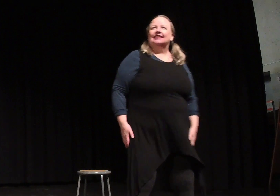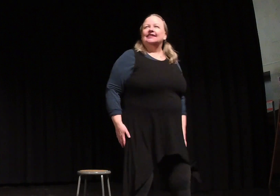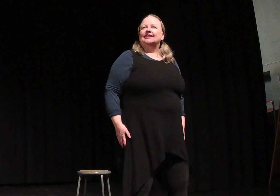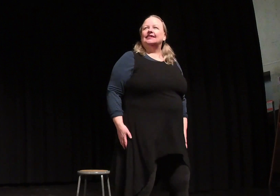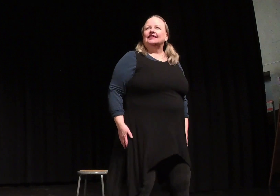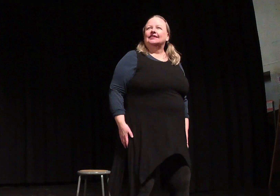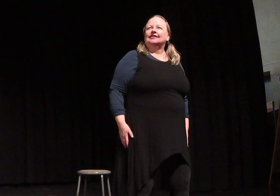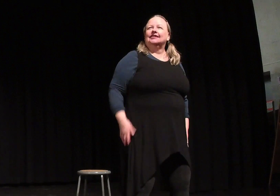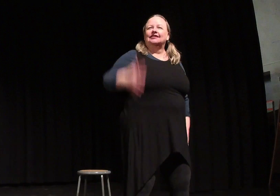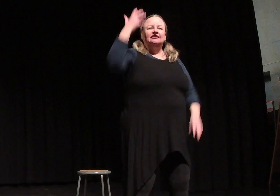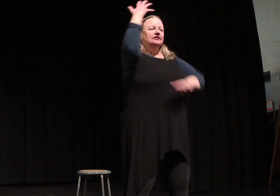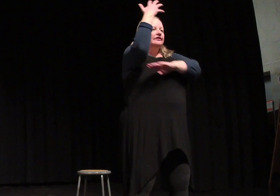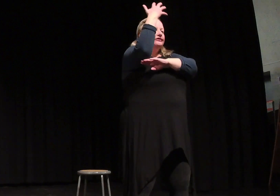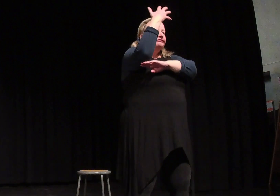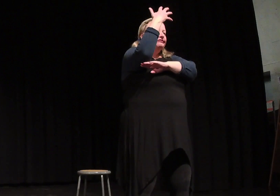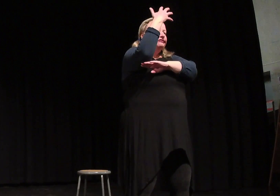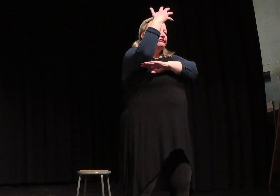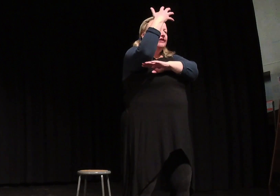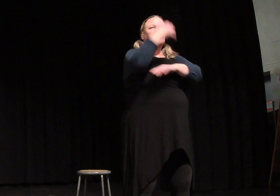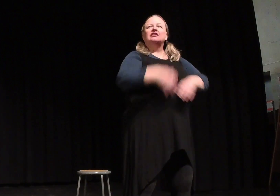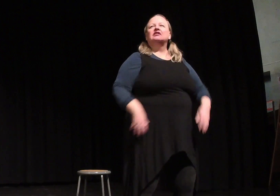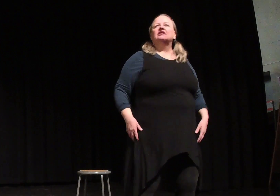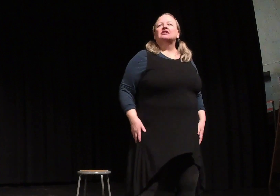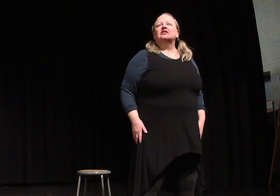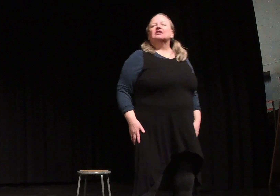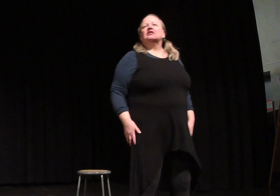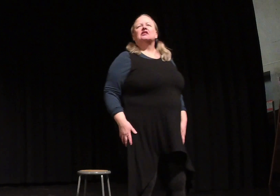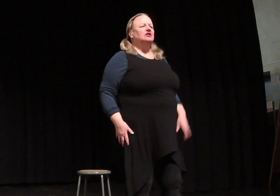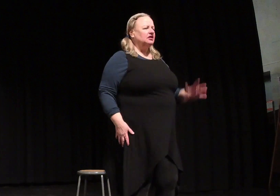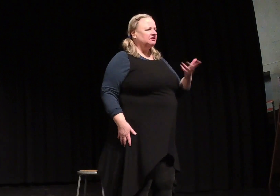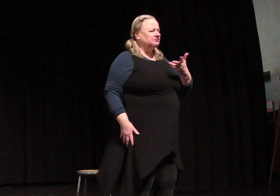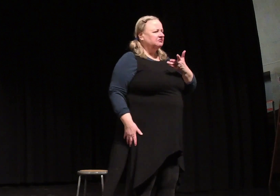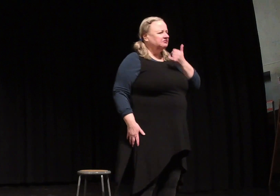Timber! OK. Ah, il bouge pas.